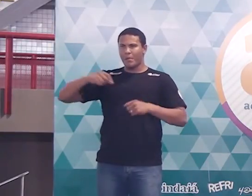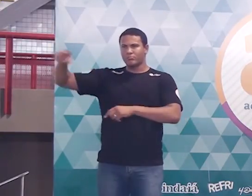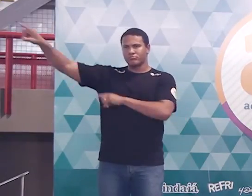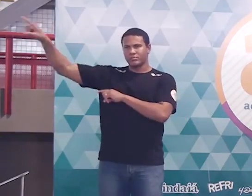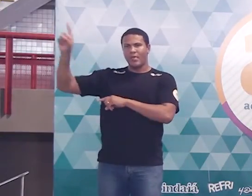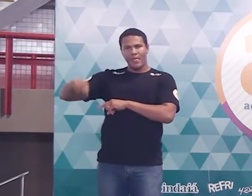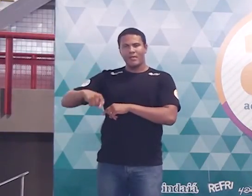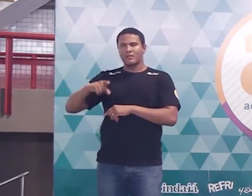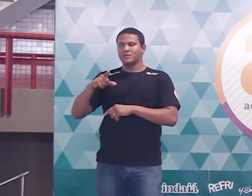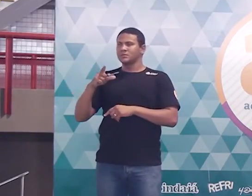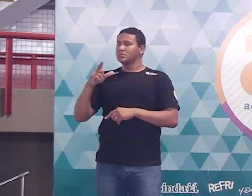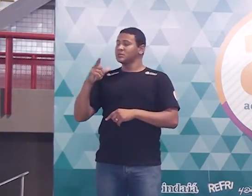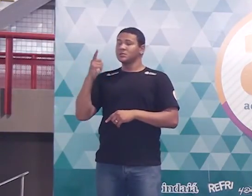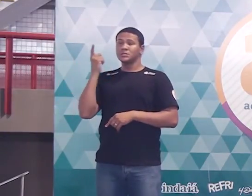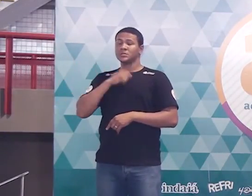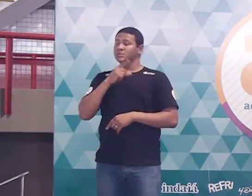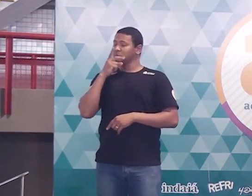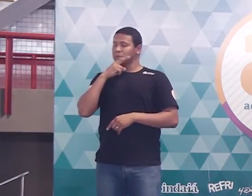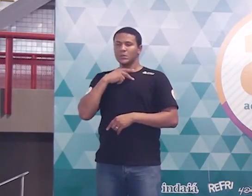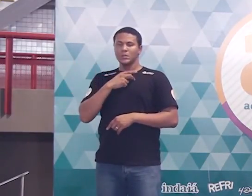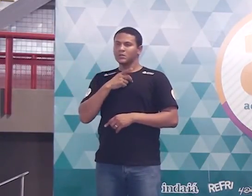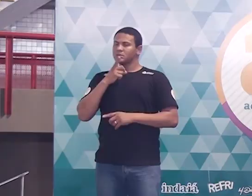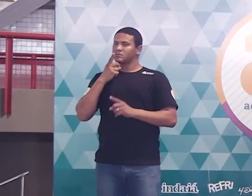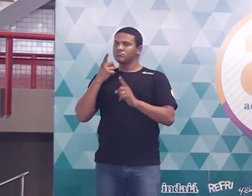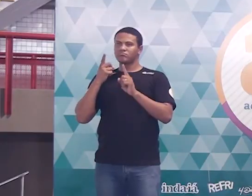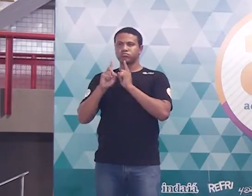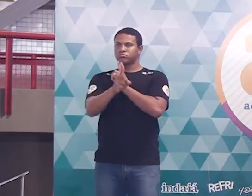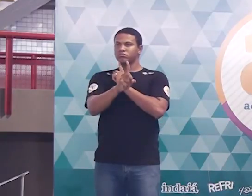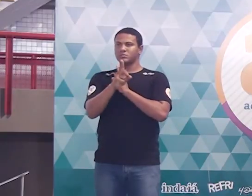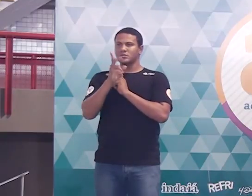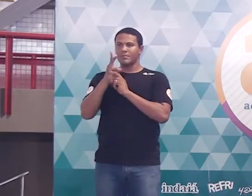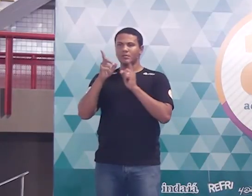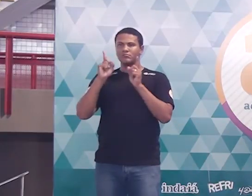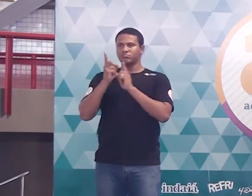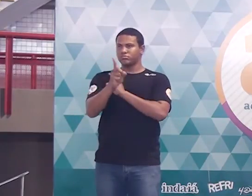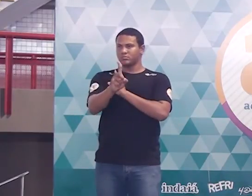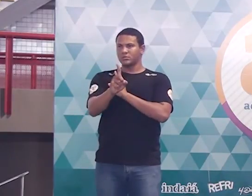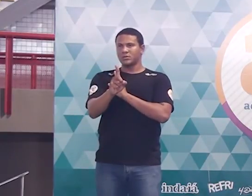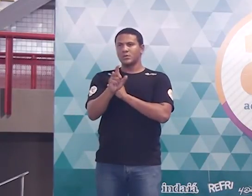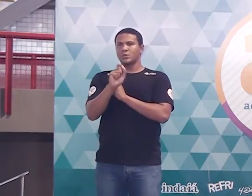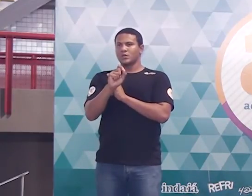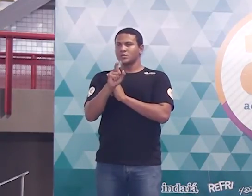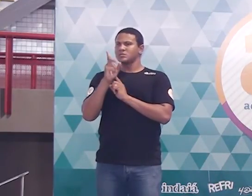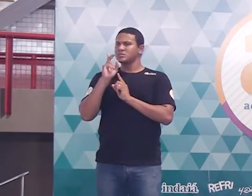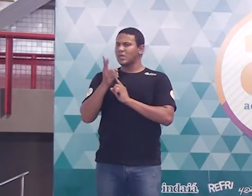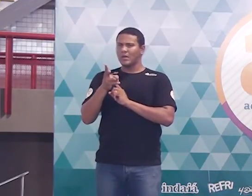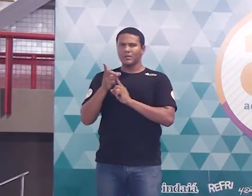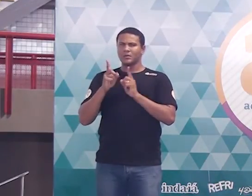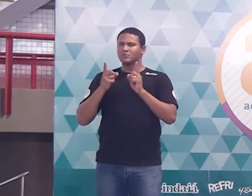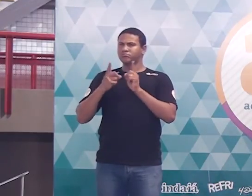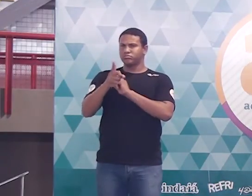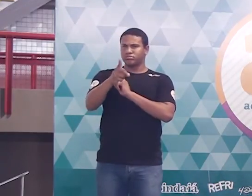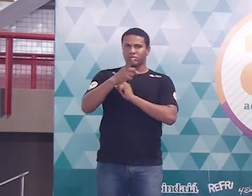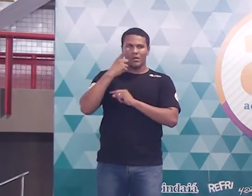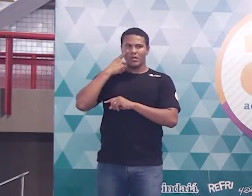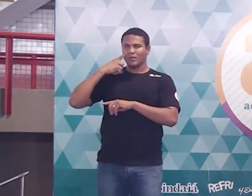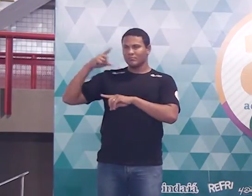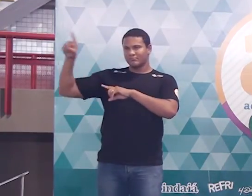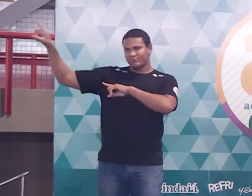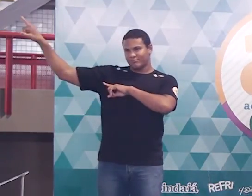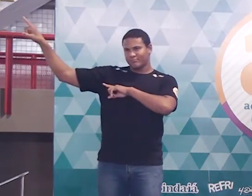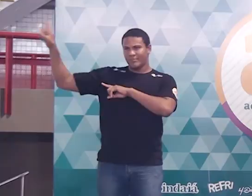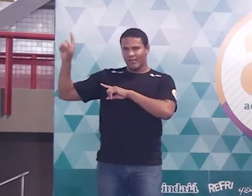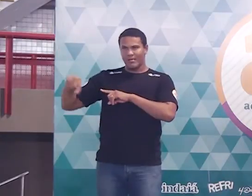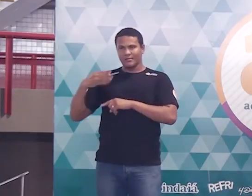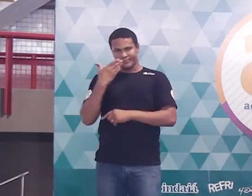tudo na vida dele. E ele tem sempre uma coisinha que ele faz, né, quando ele vence, que é aquele movimentozinho assim, né,